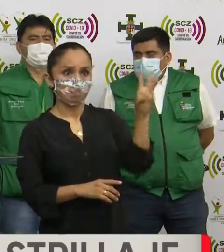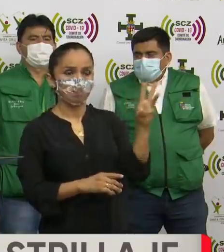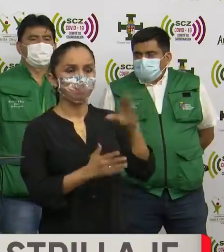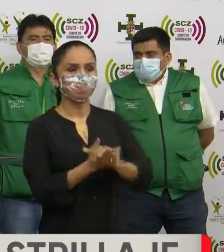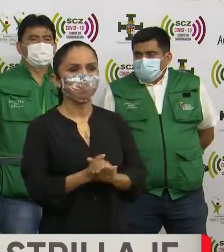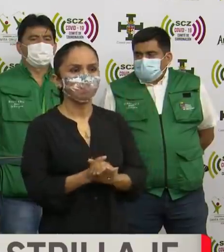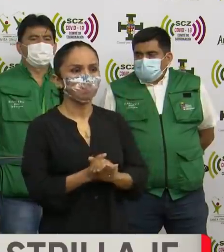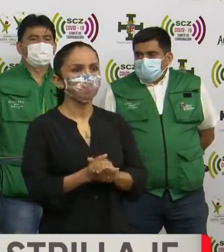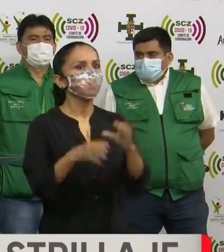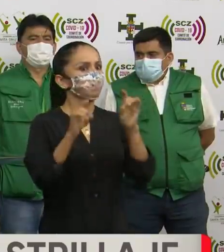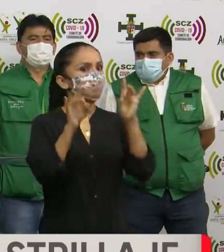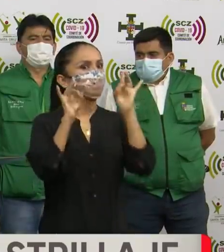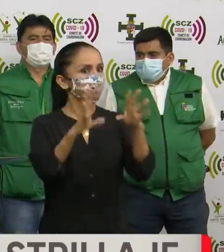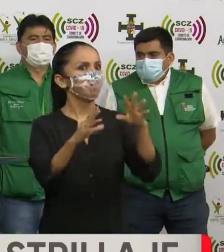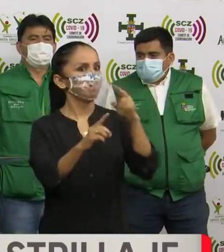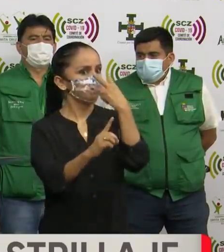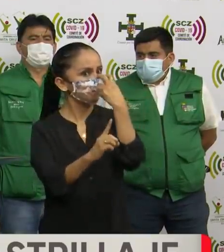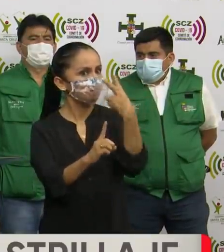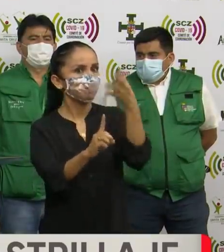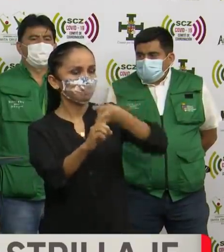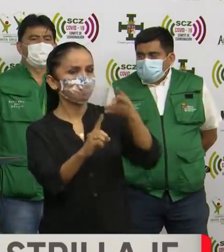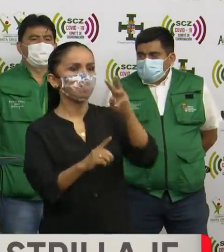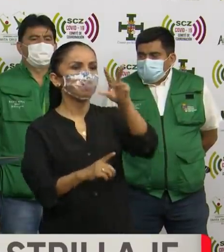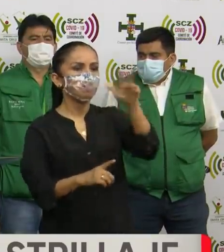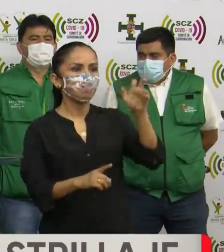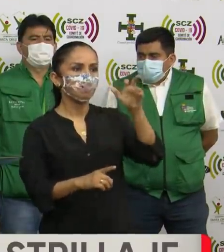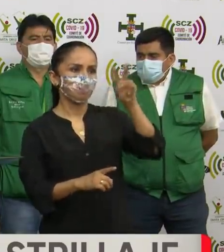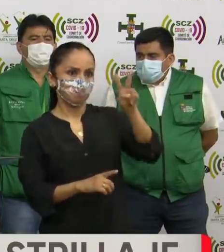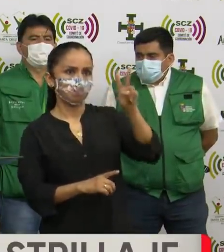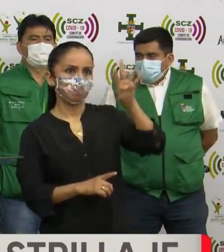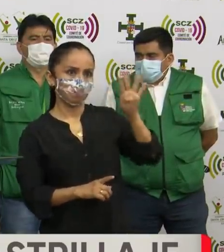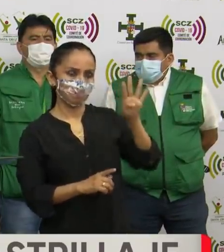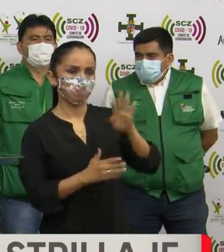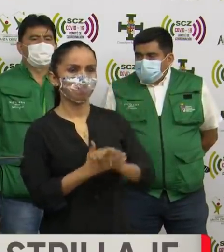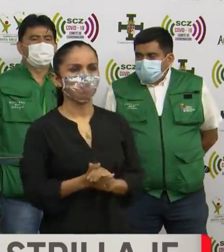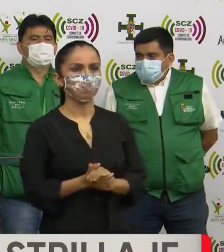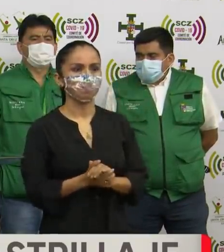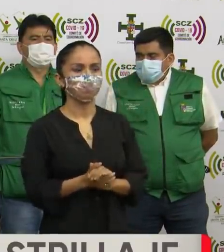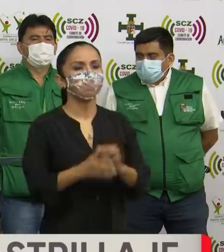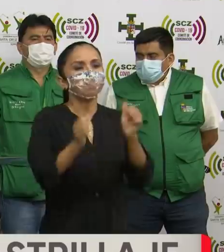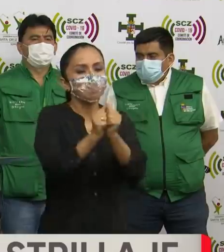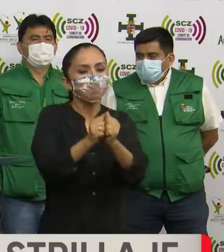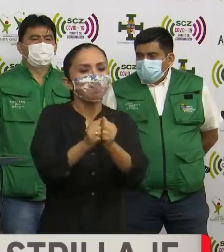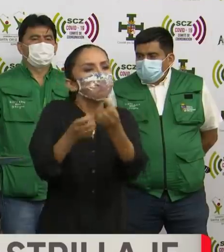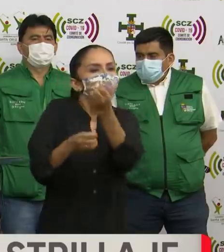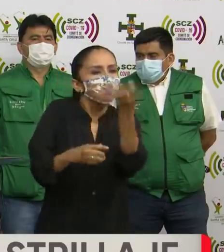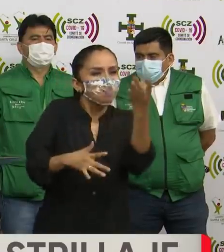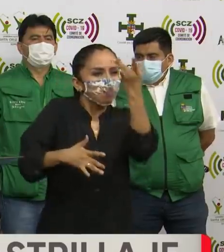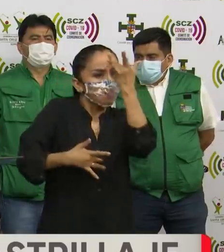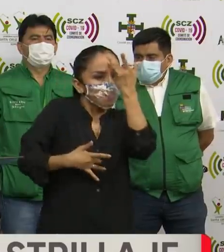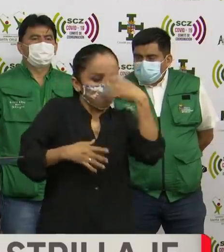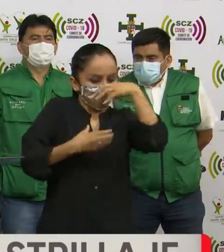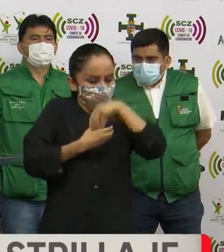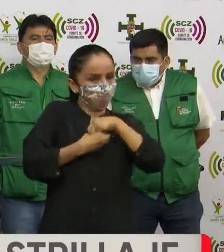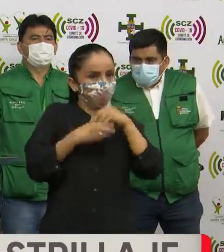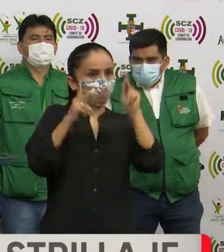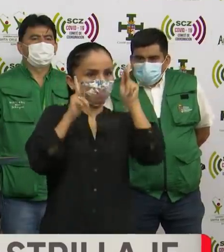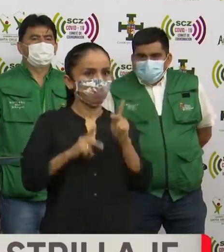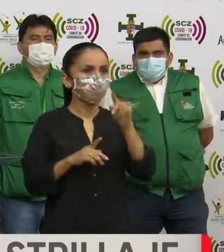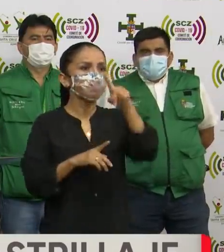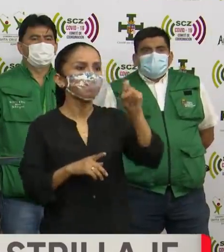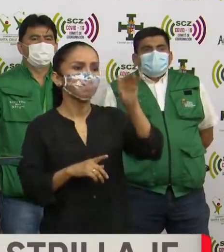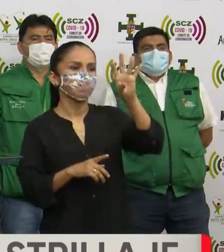276. Altamente sospechosas, 324. Con patología de base,